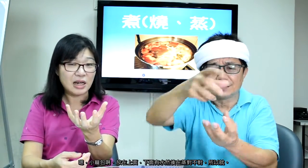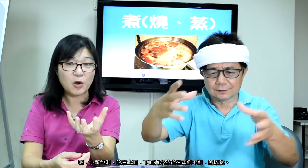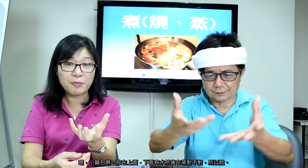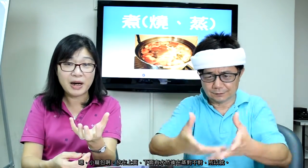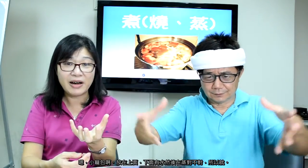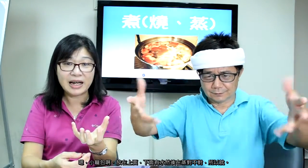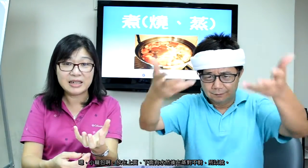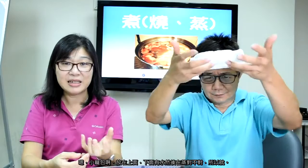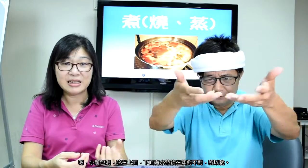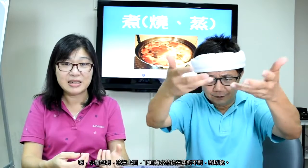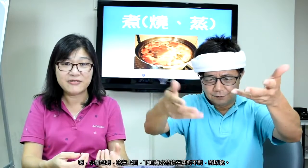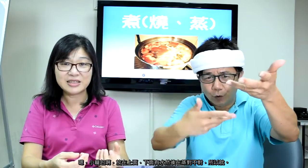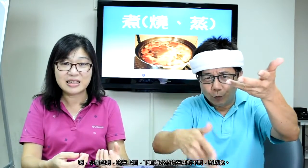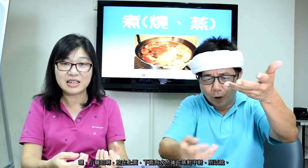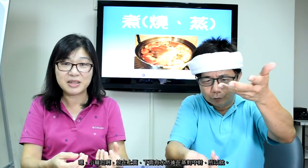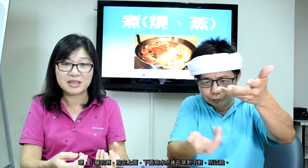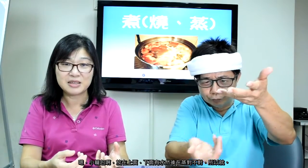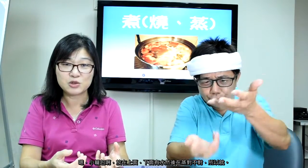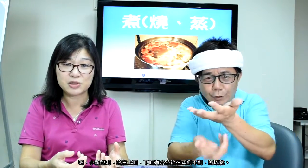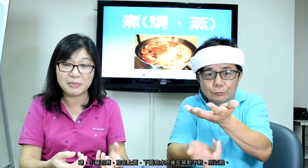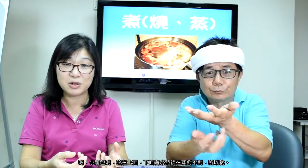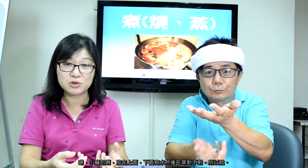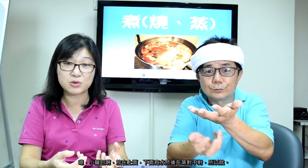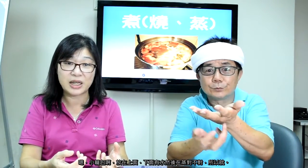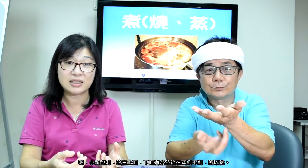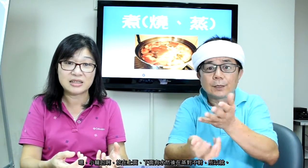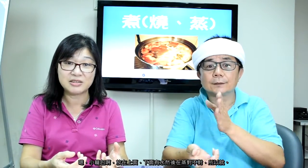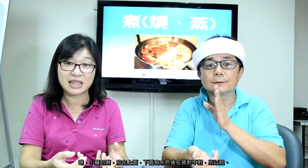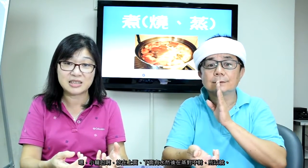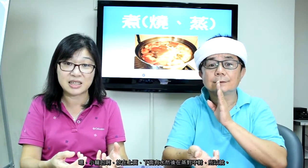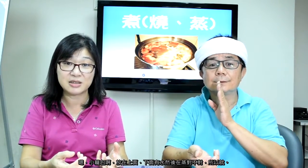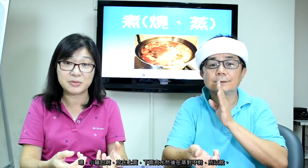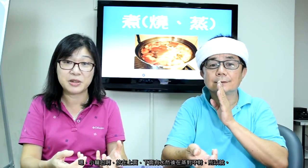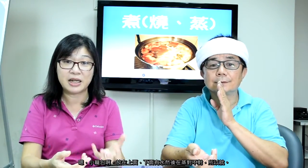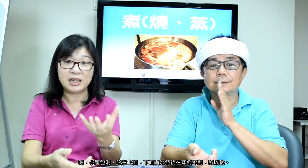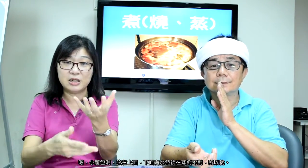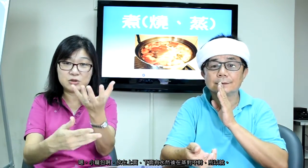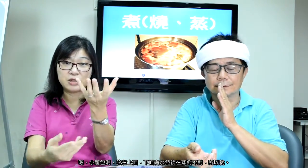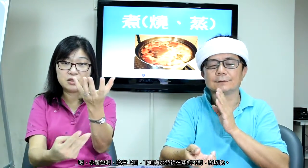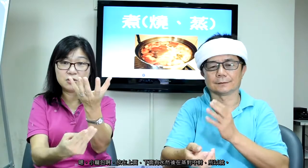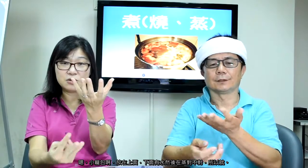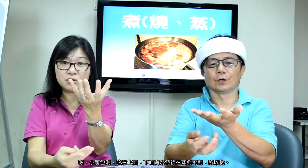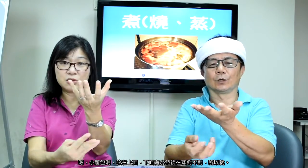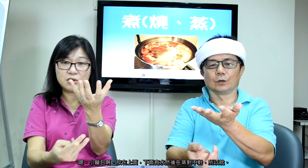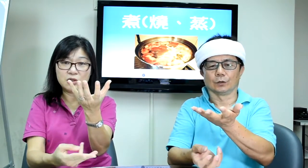小笼包啊，放在上面，下面有水，然后再蒸，对不对？所以就，